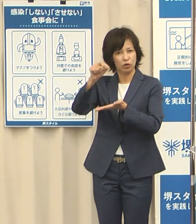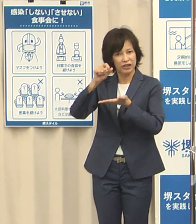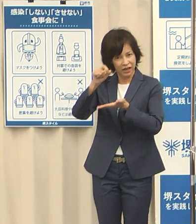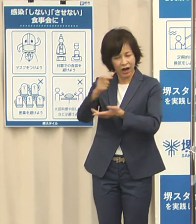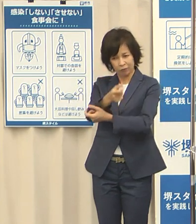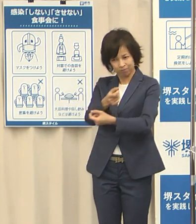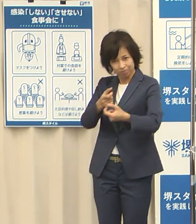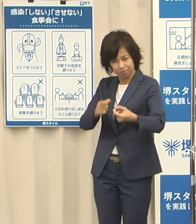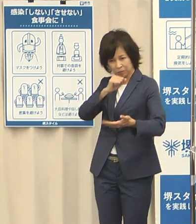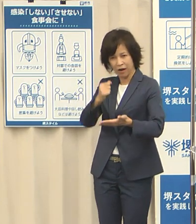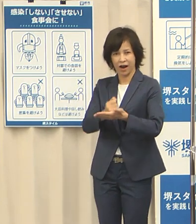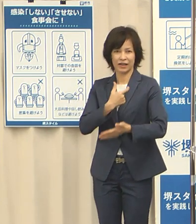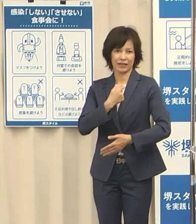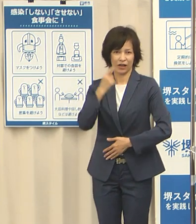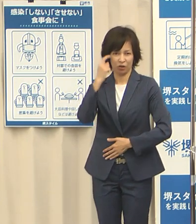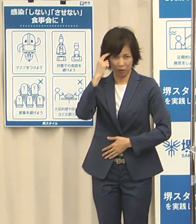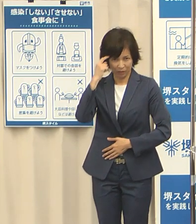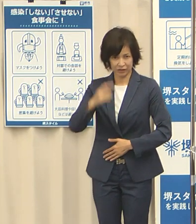ていきたいと考えています。